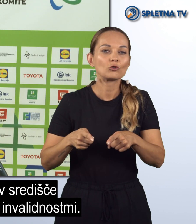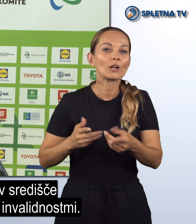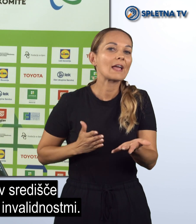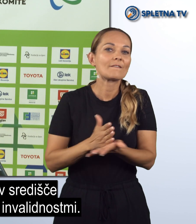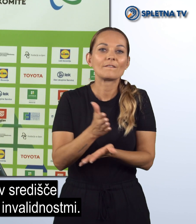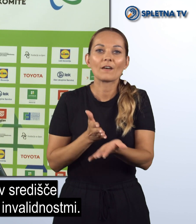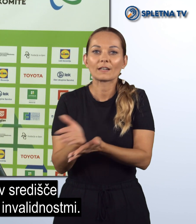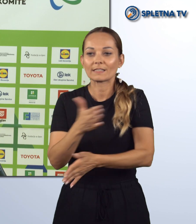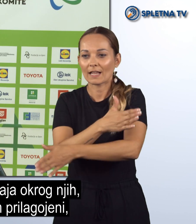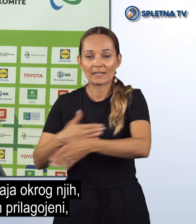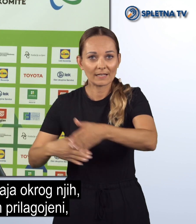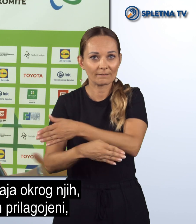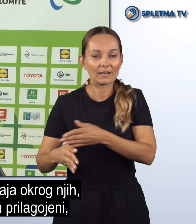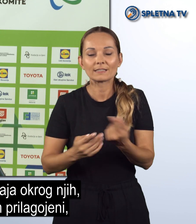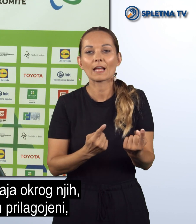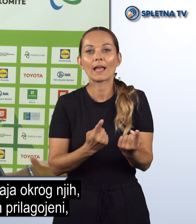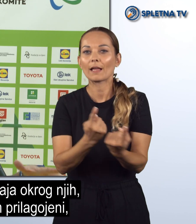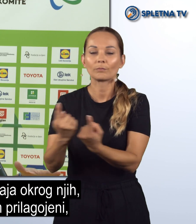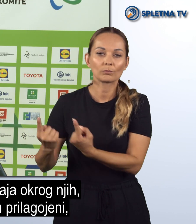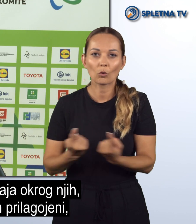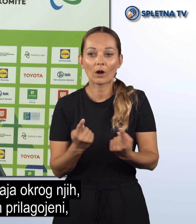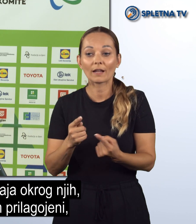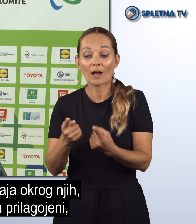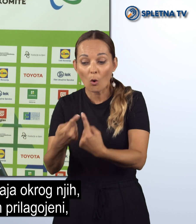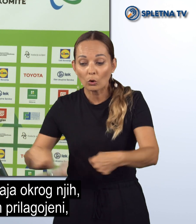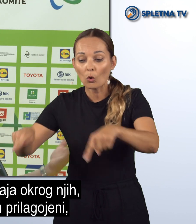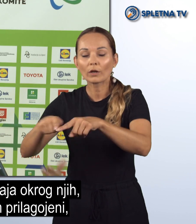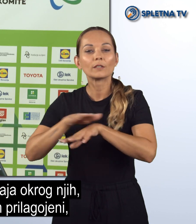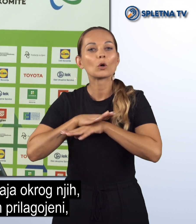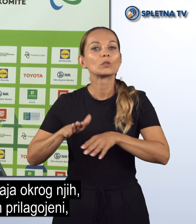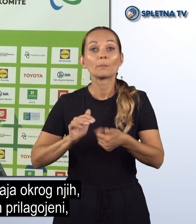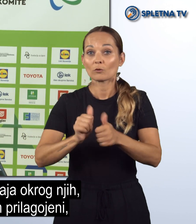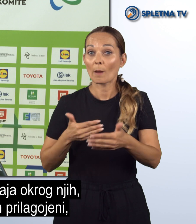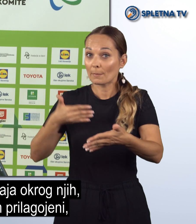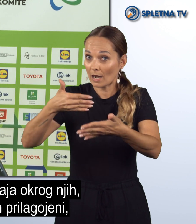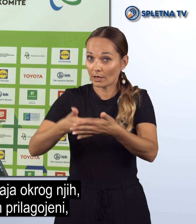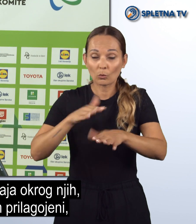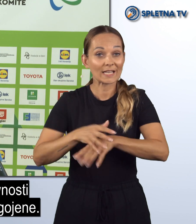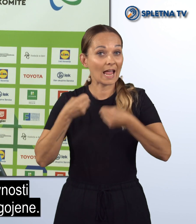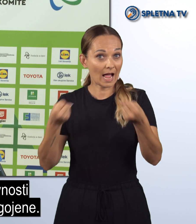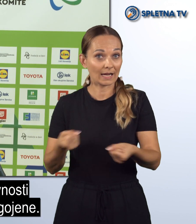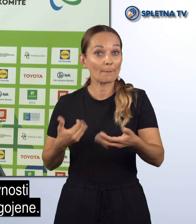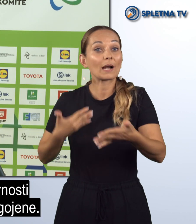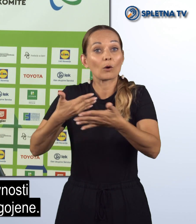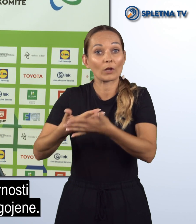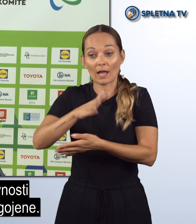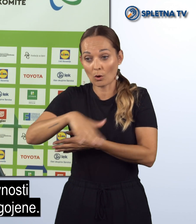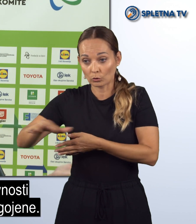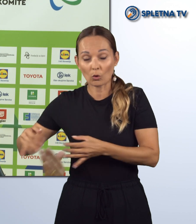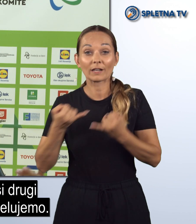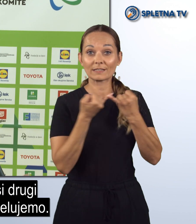vrstami invalidnosti. Vse se potem dogaja okrog njih, vsi športi so njim prilagojeni, vse aktivnosti so njim